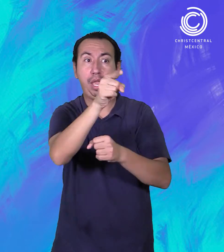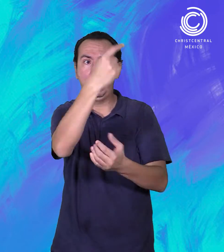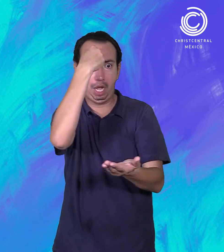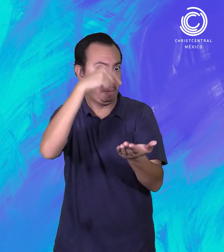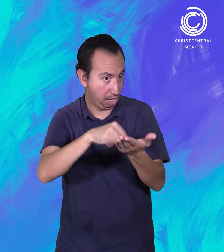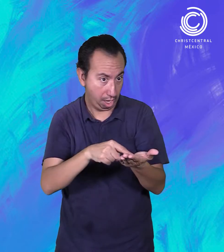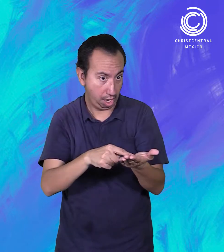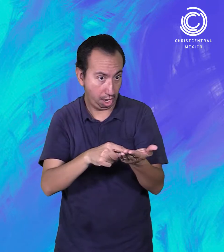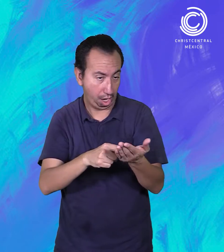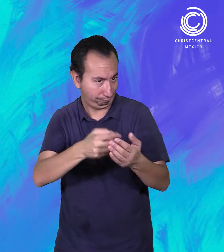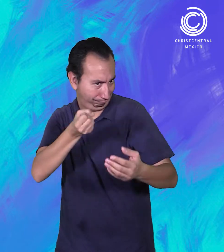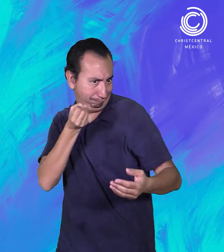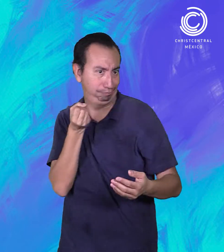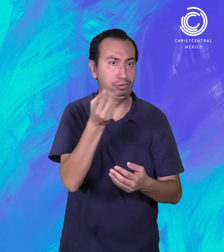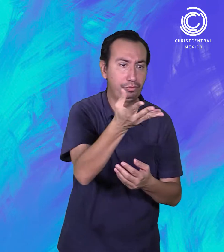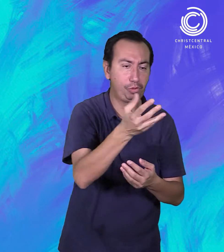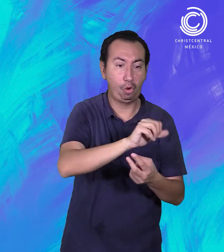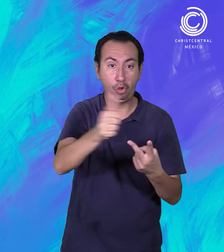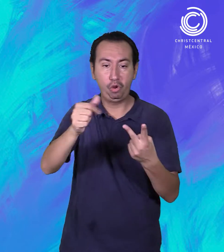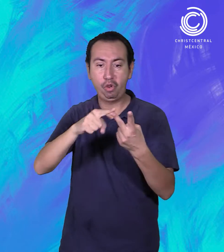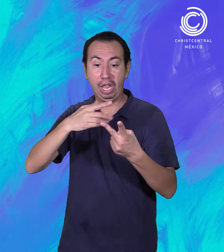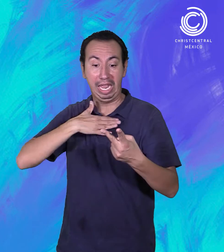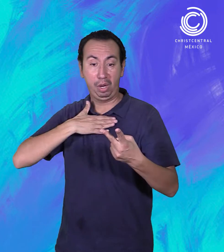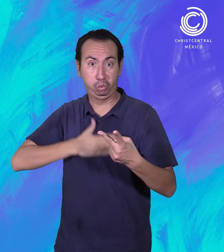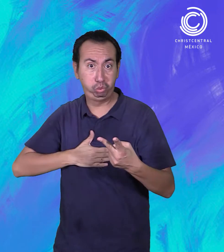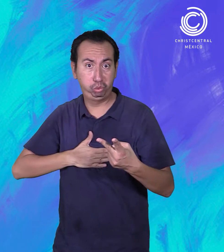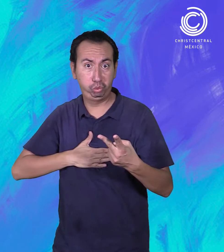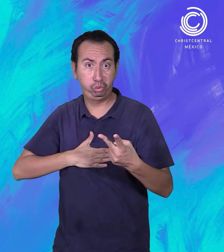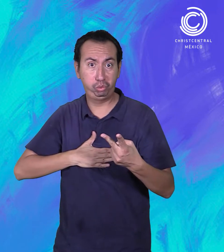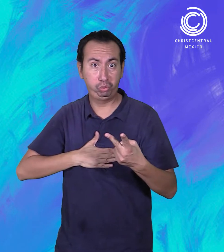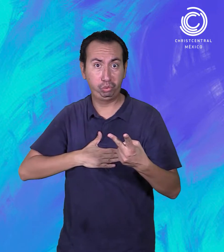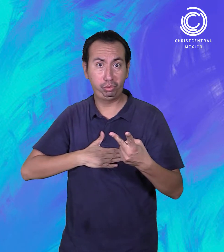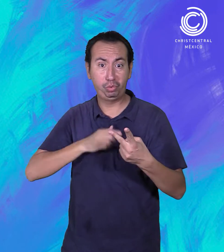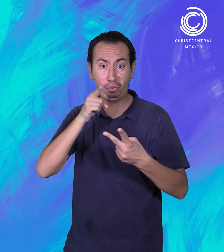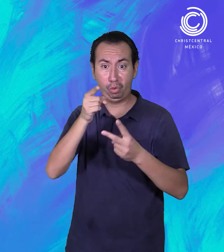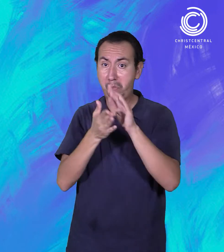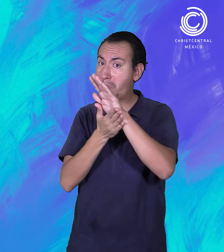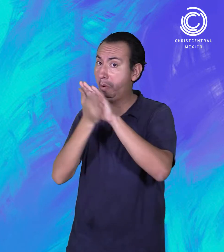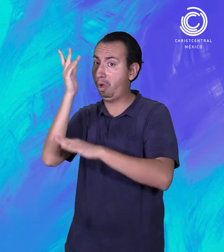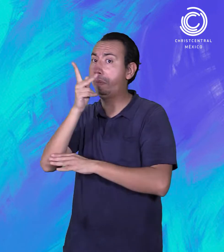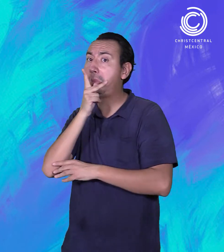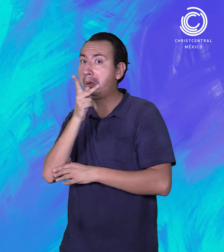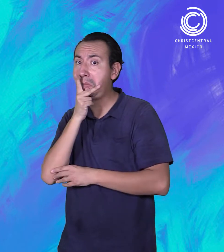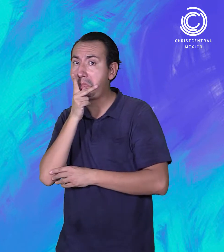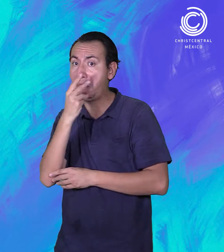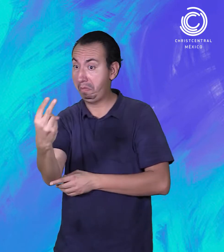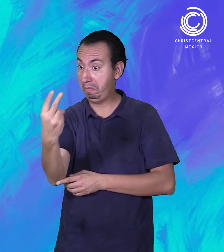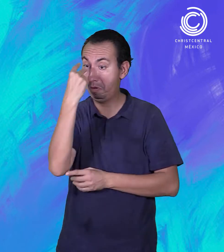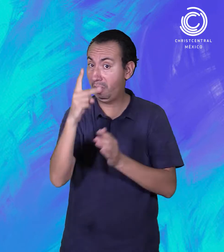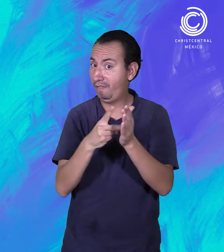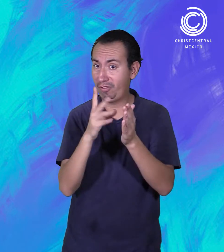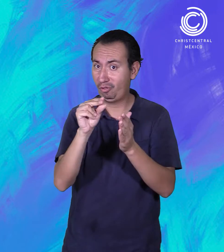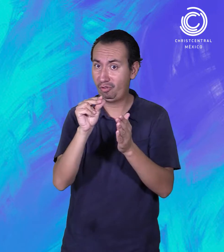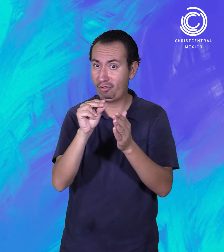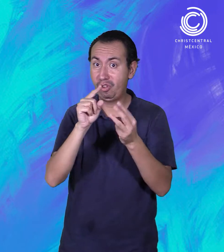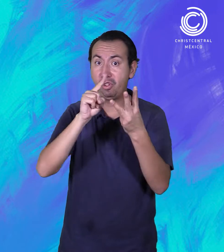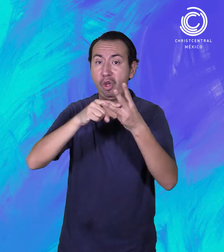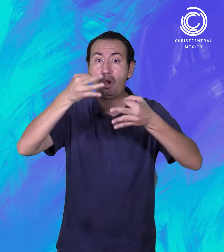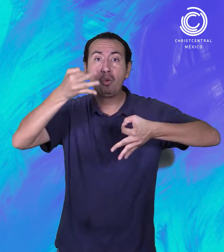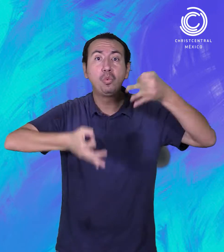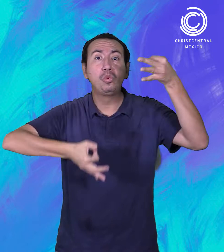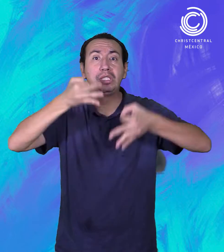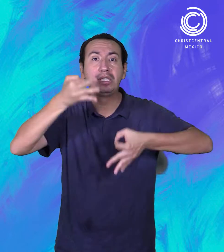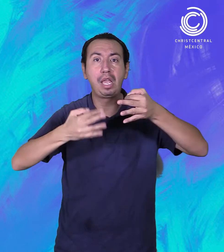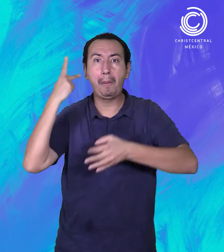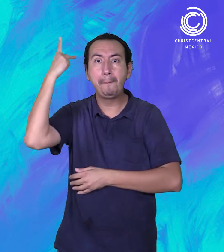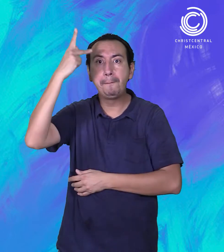mí. De justicia, por cuanto voy al Padre y no me veréis más. Y de juicio, por cuanto el